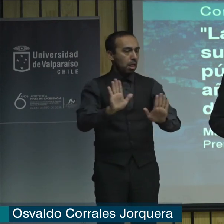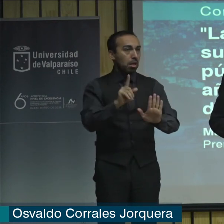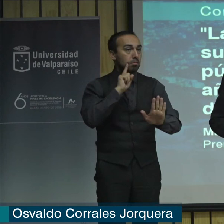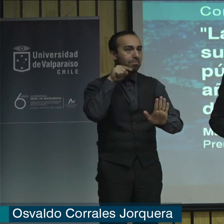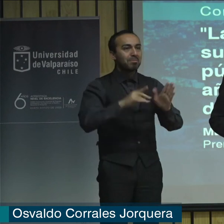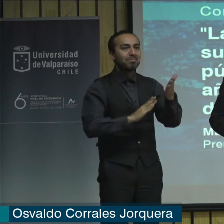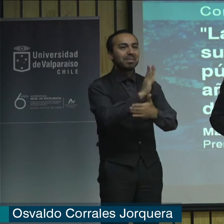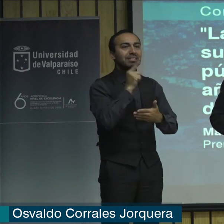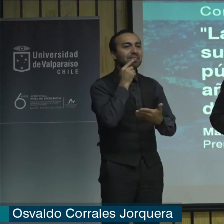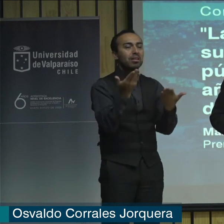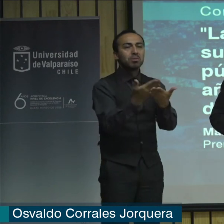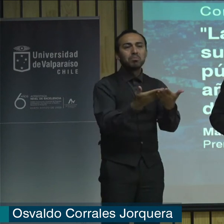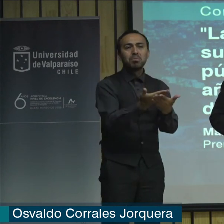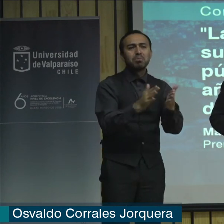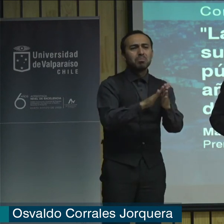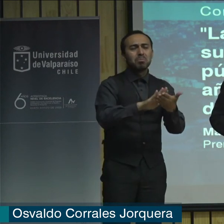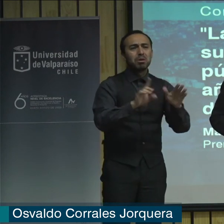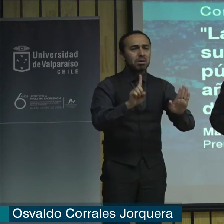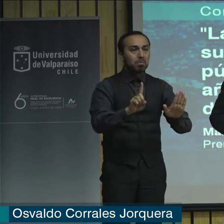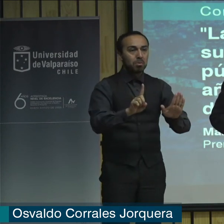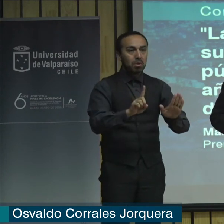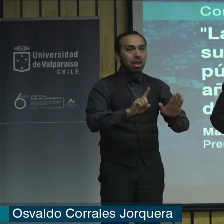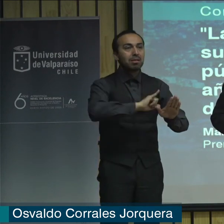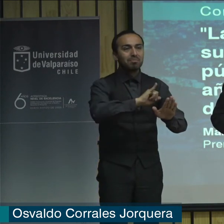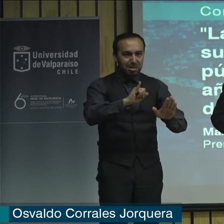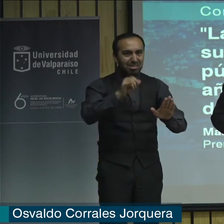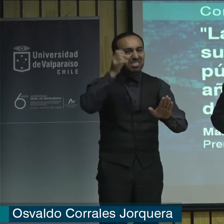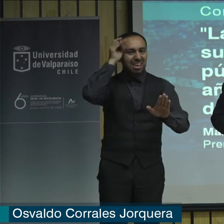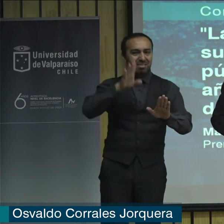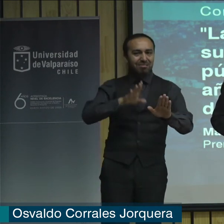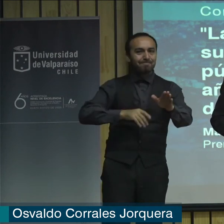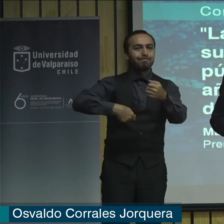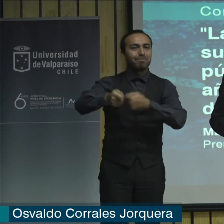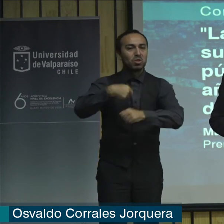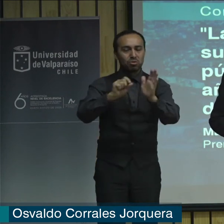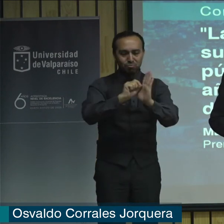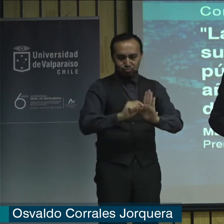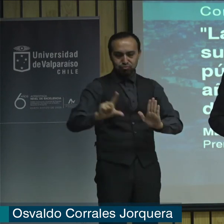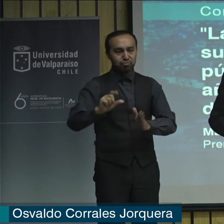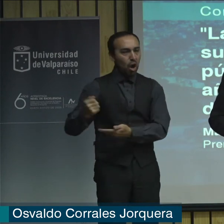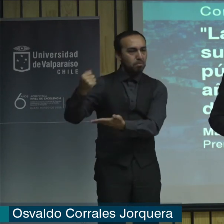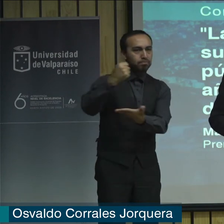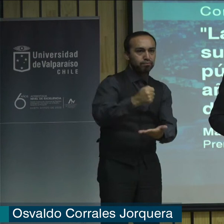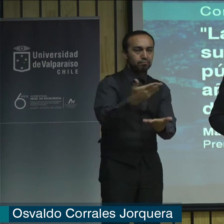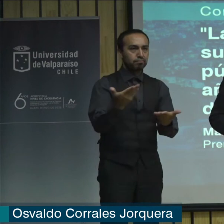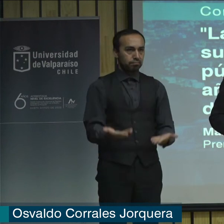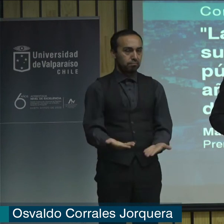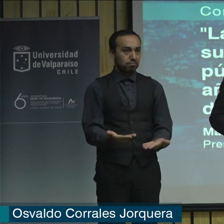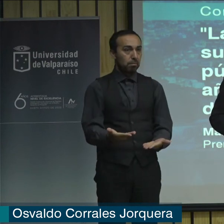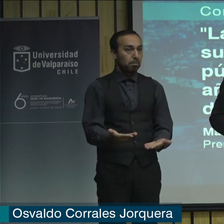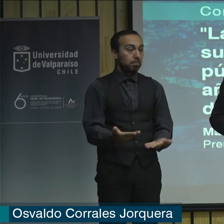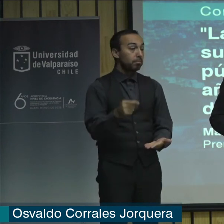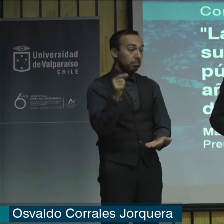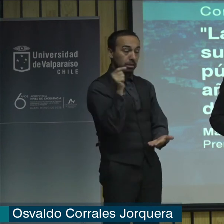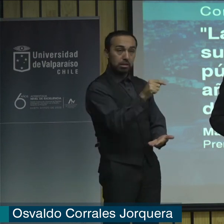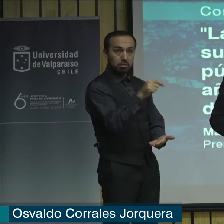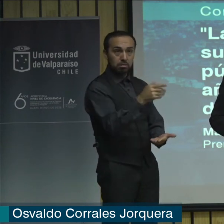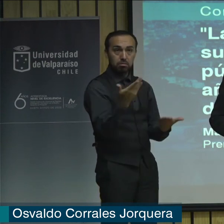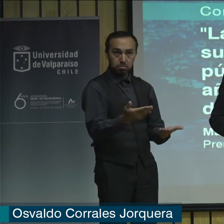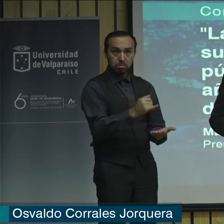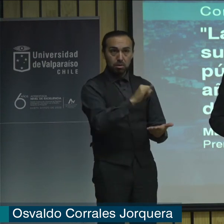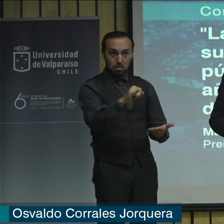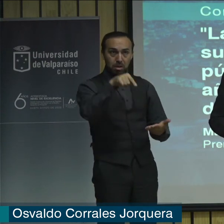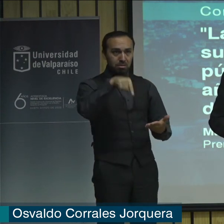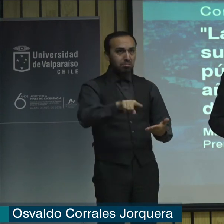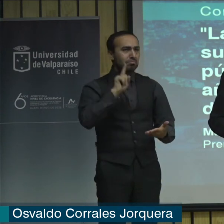las bases del que sería un negocio sin igual de ello dará cuenta sobre la base de su trabajo